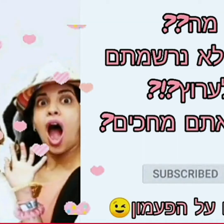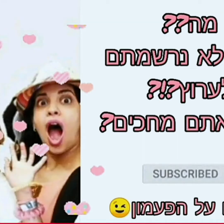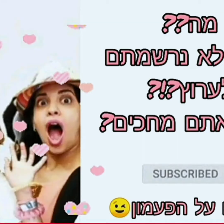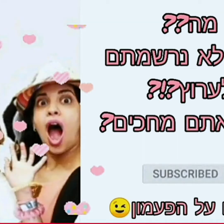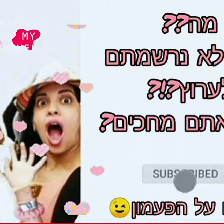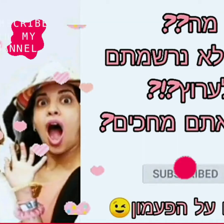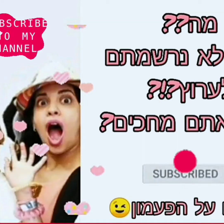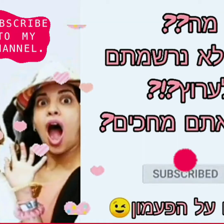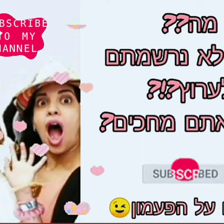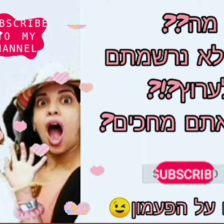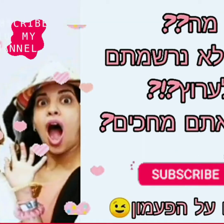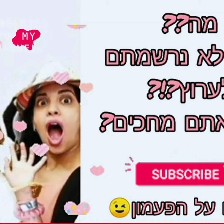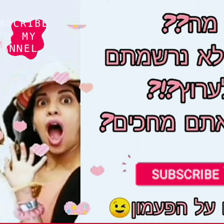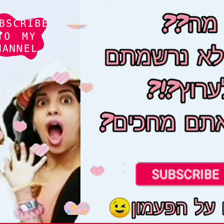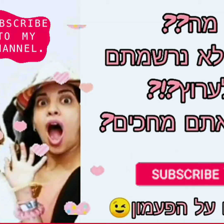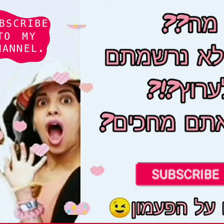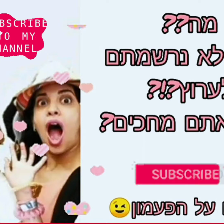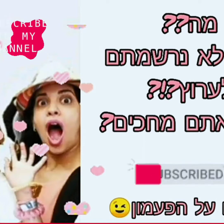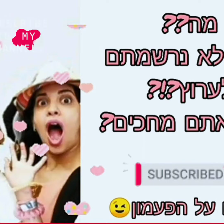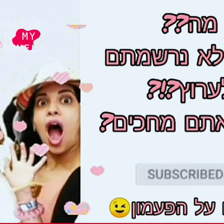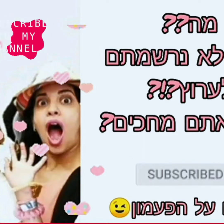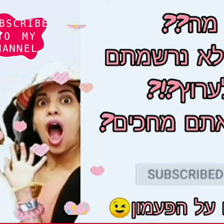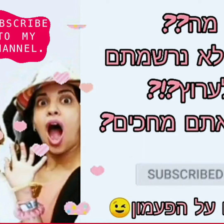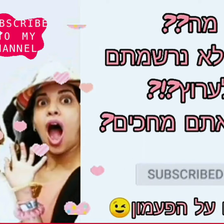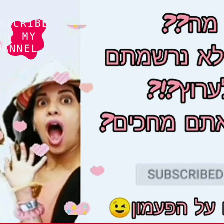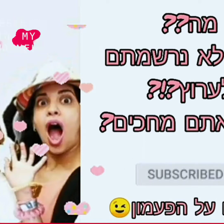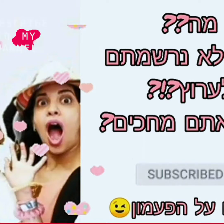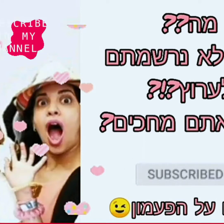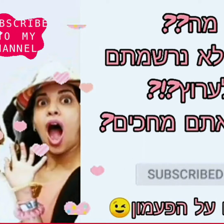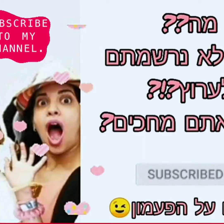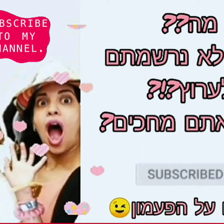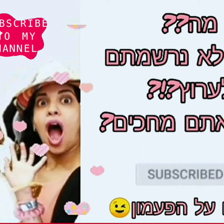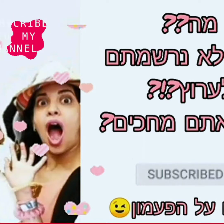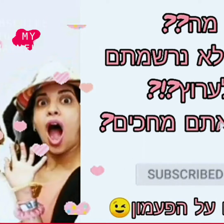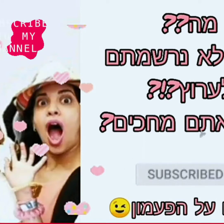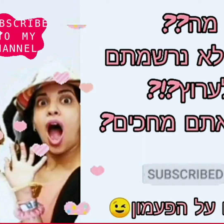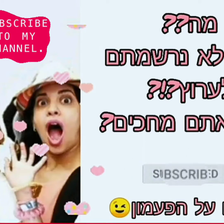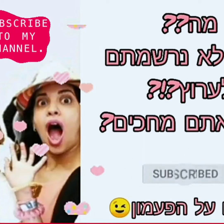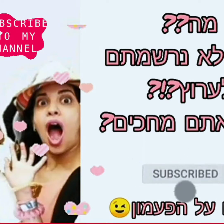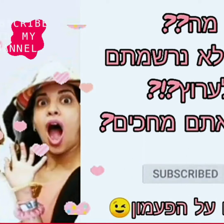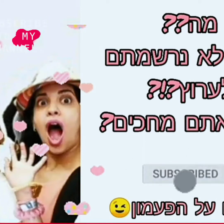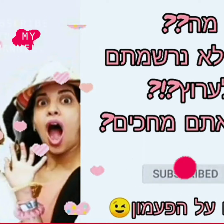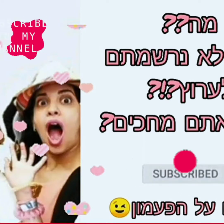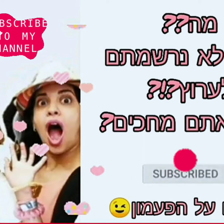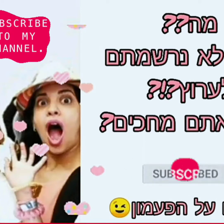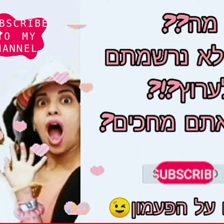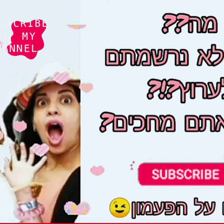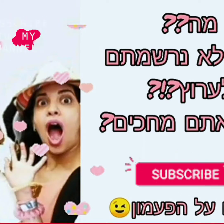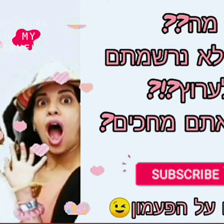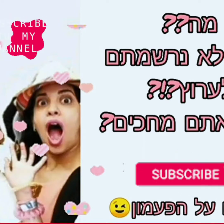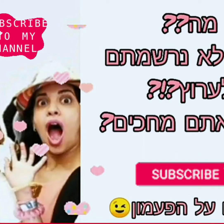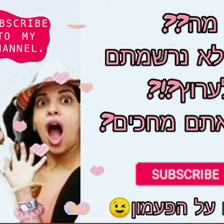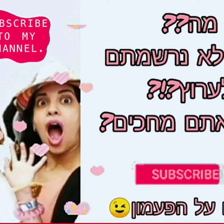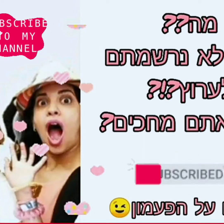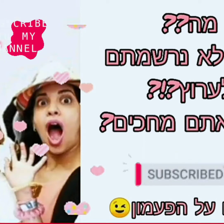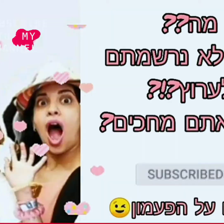מי שעדיין לא נרשם לערוץ שלי, אז זה בדיוק הזמן. תלחצו על הפעמון ובקרוב נתראה בעוד המון פרקים חדשים. להתראות.